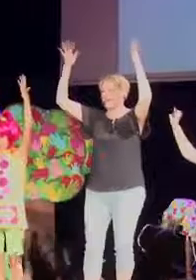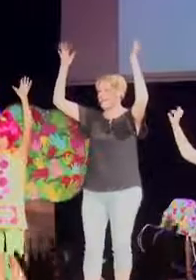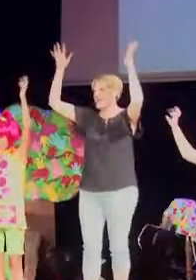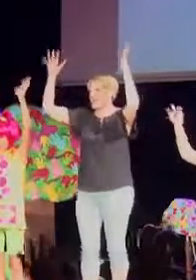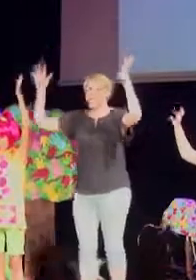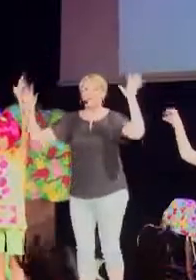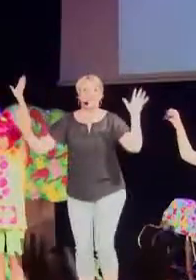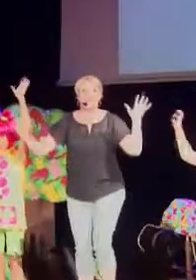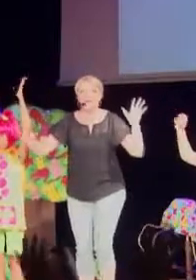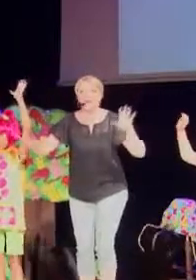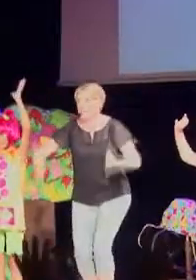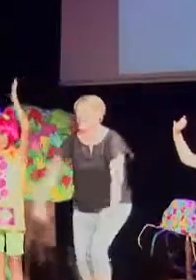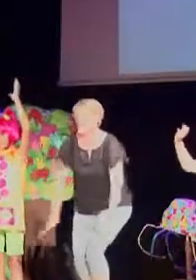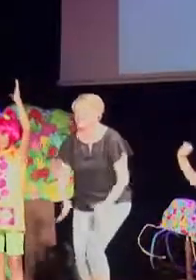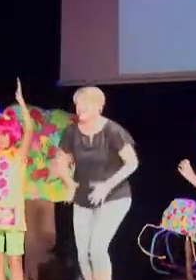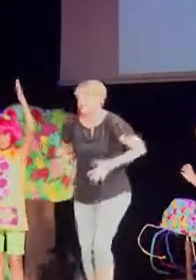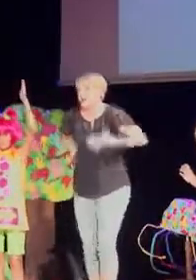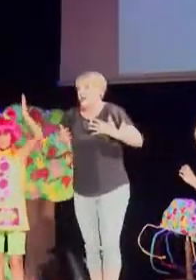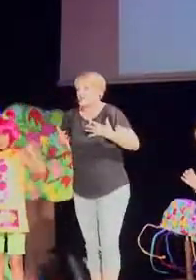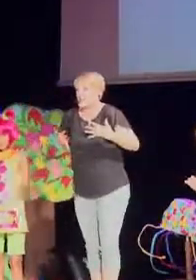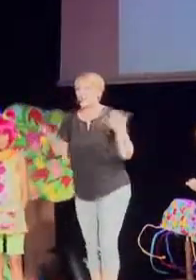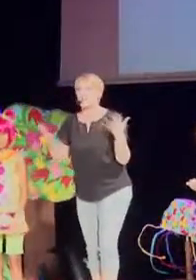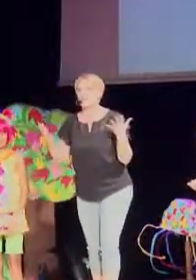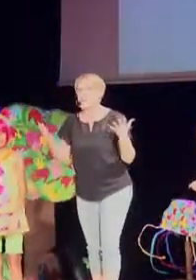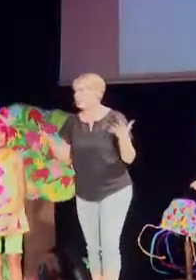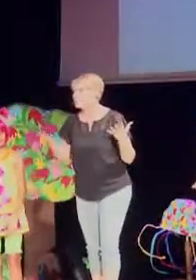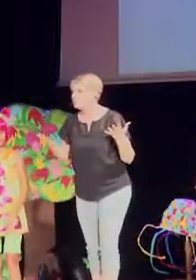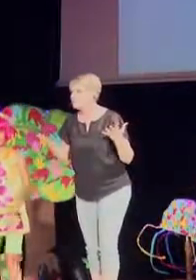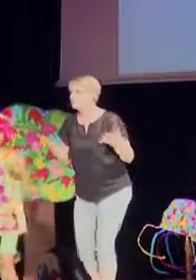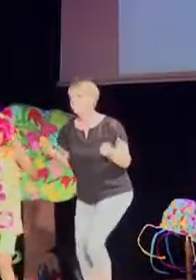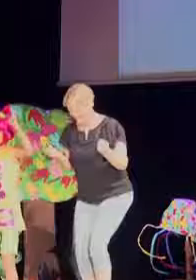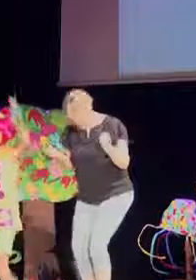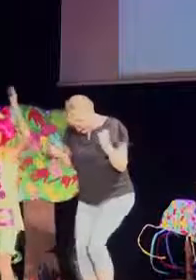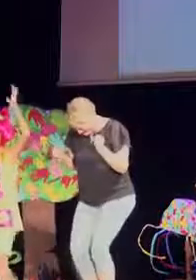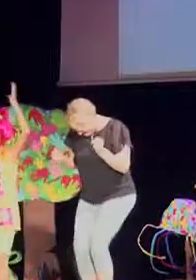fait. Et vous savez quoi? Ils ressentent les vibrations, alors qu'est-ce qu'on fait?